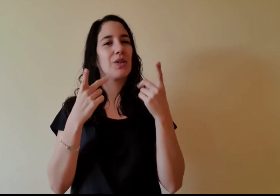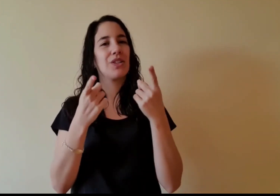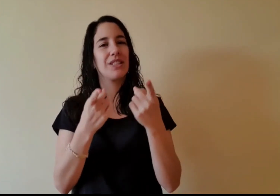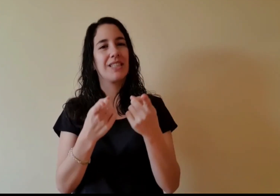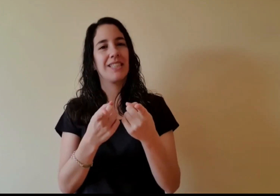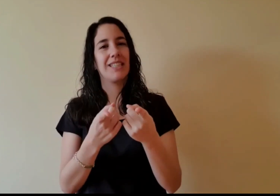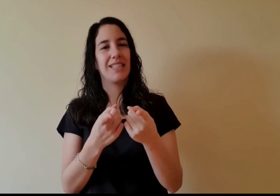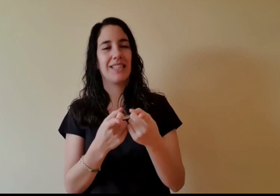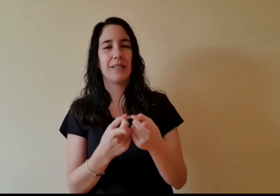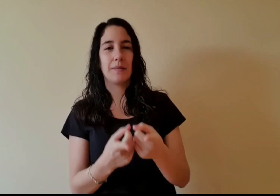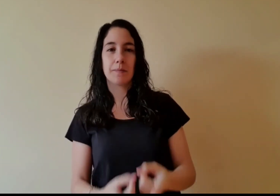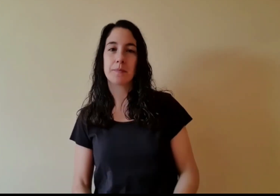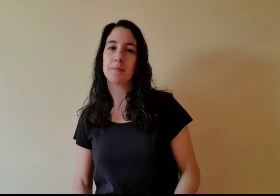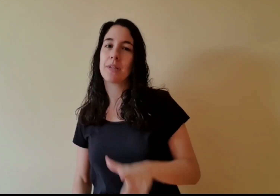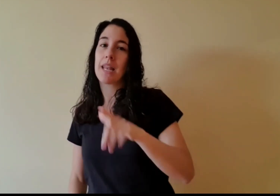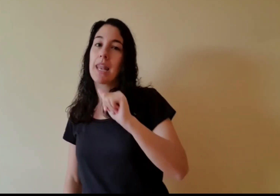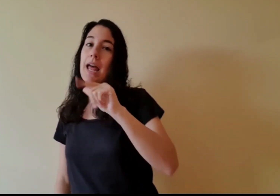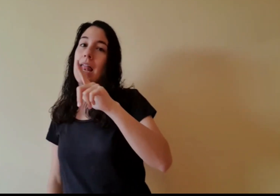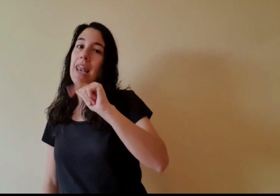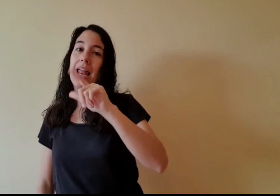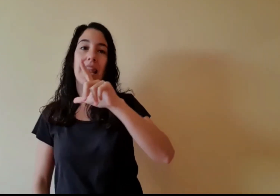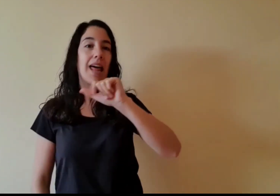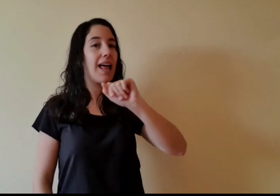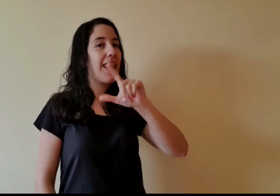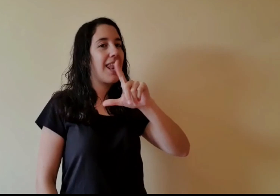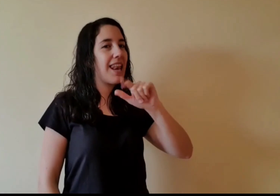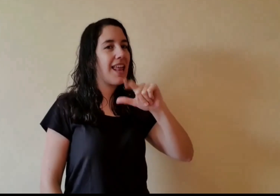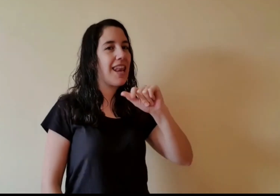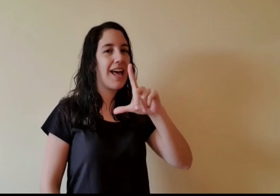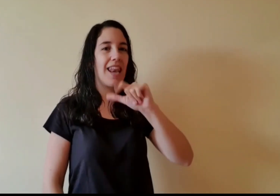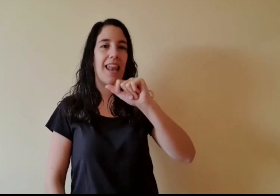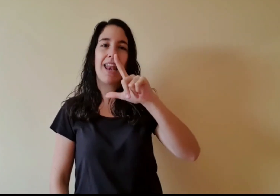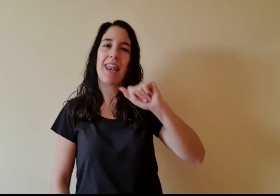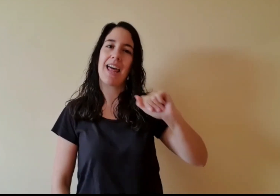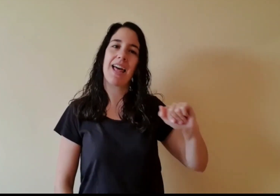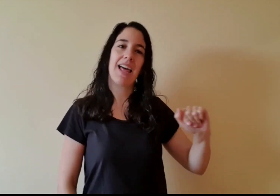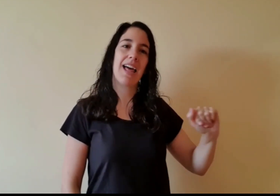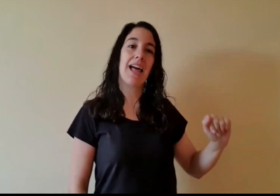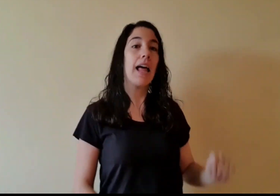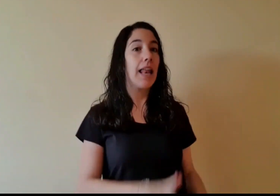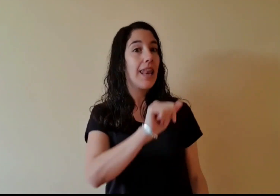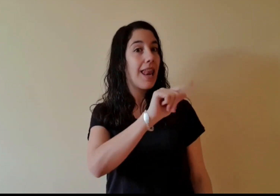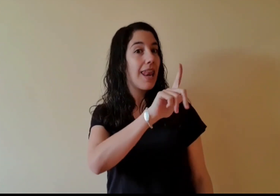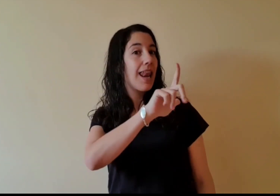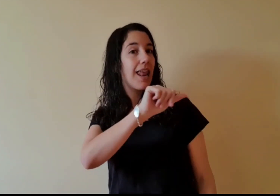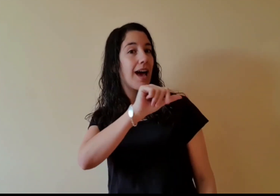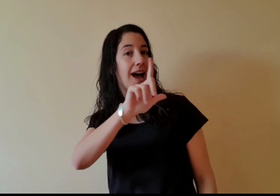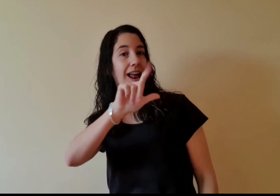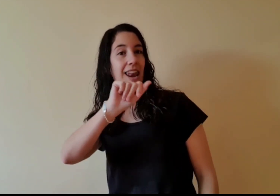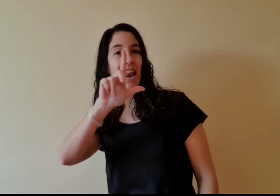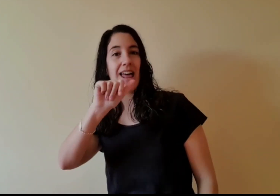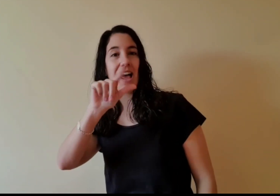por ti. La, la, la, la, la, la, la, la, la, la, la, la, la.